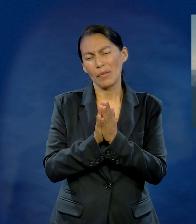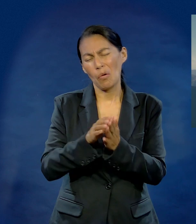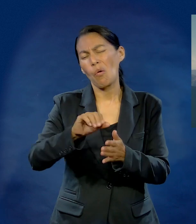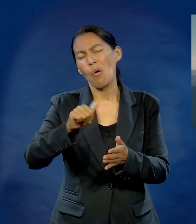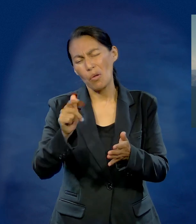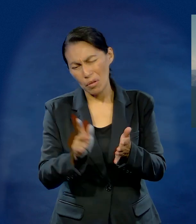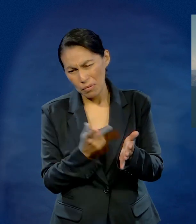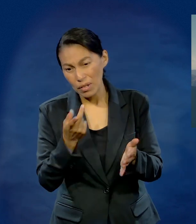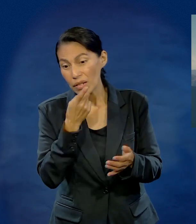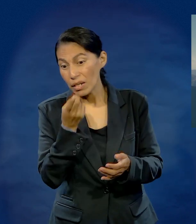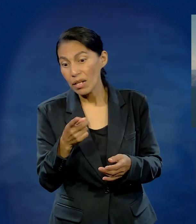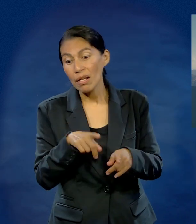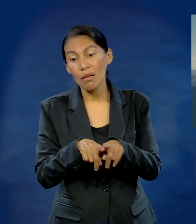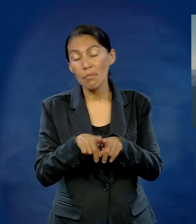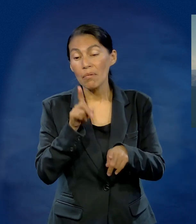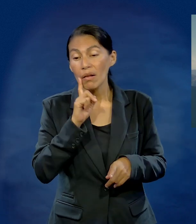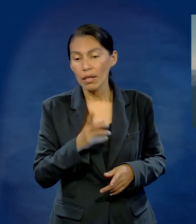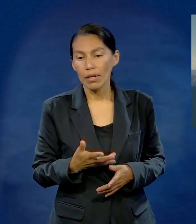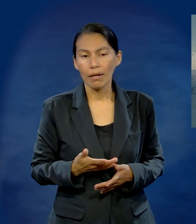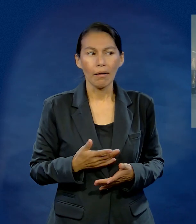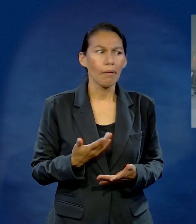¿Qué es lo que tenemos aquí?